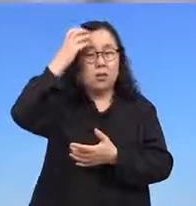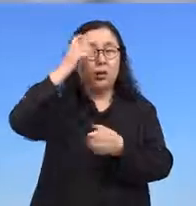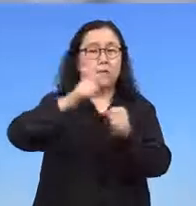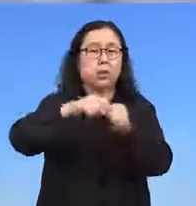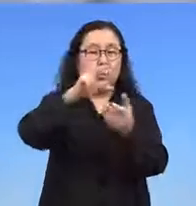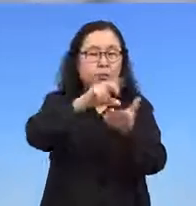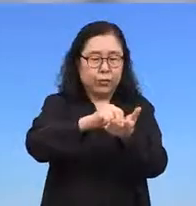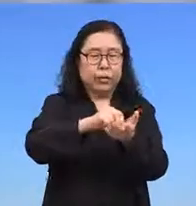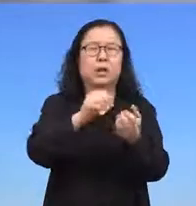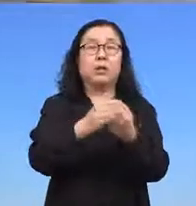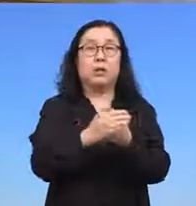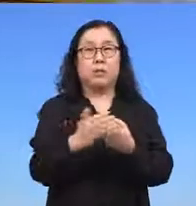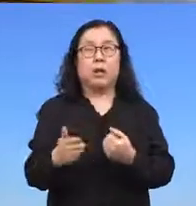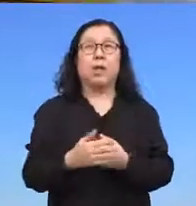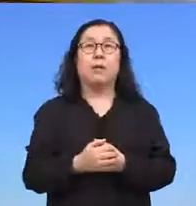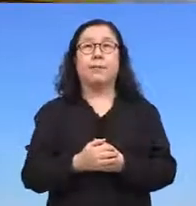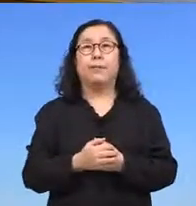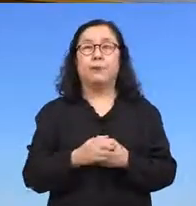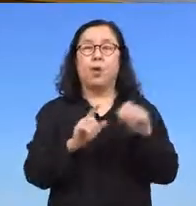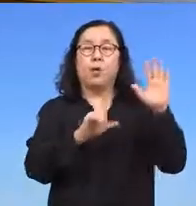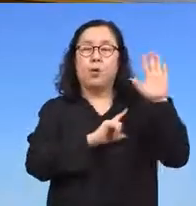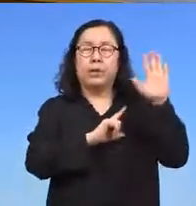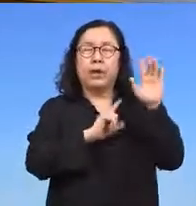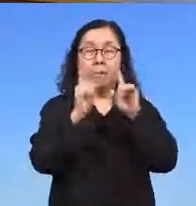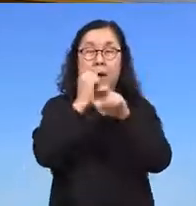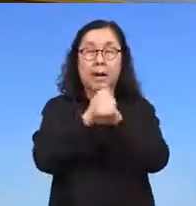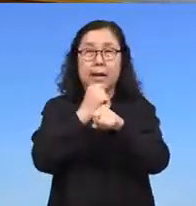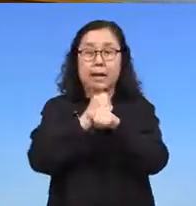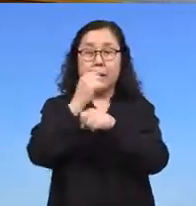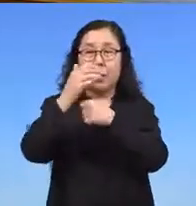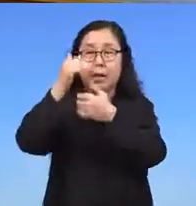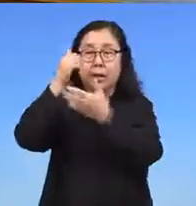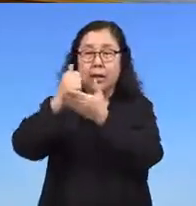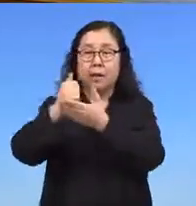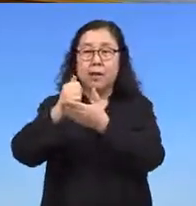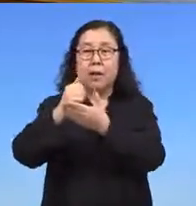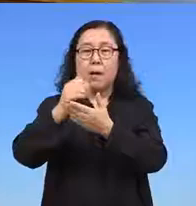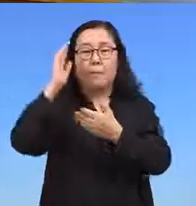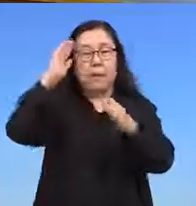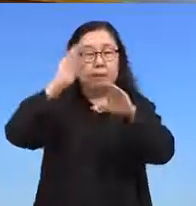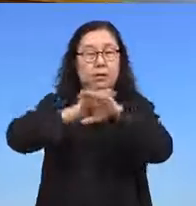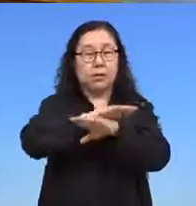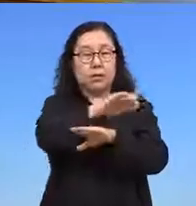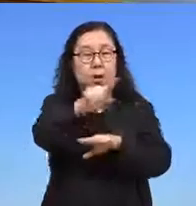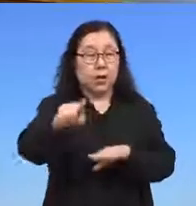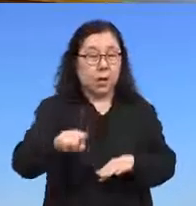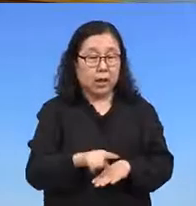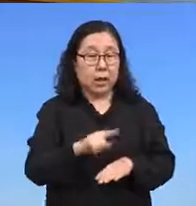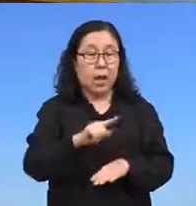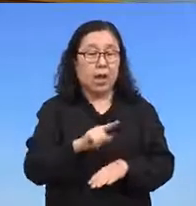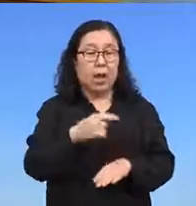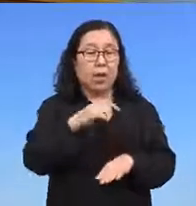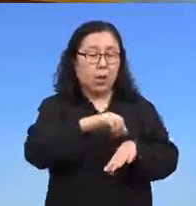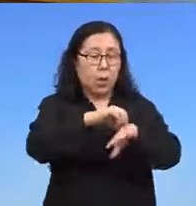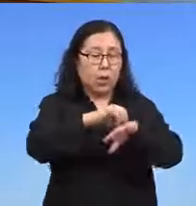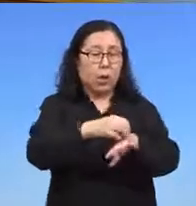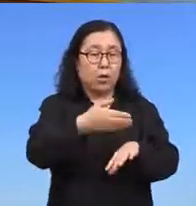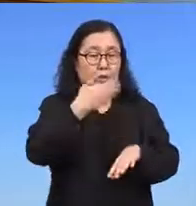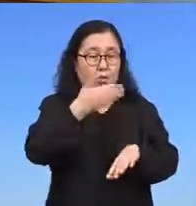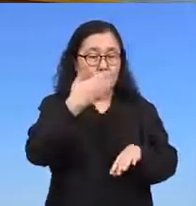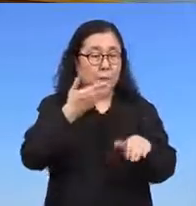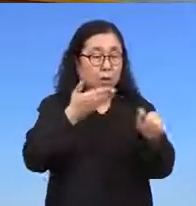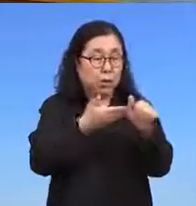그렇습니다. 출애굽기 16장 8절, 모세가 또 이르되 여호와께서 저녁에는 너희에게 고기를 주어 먹이시고 아침에는